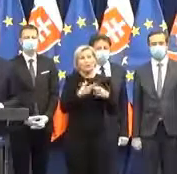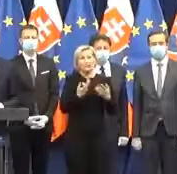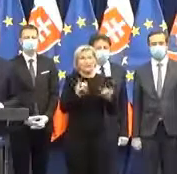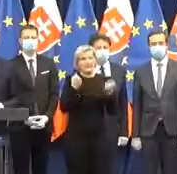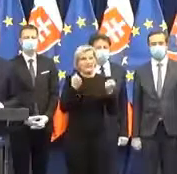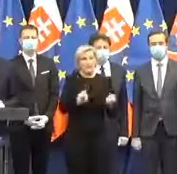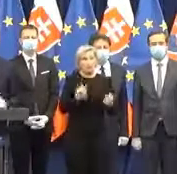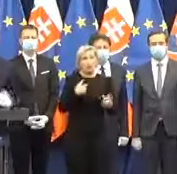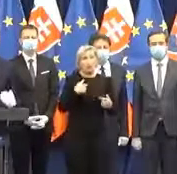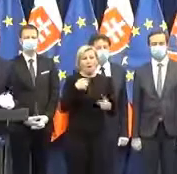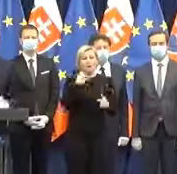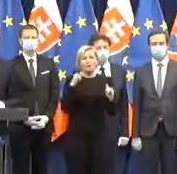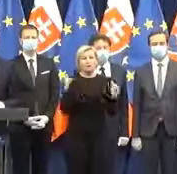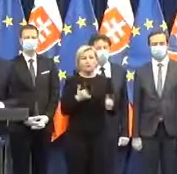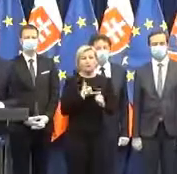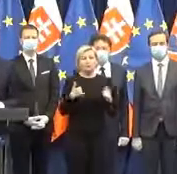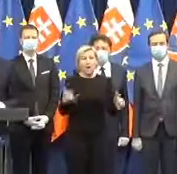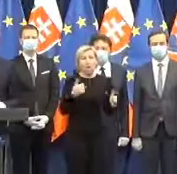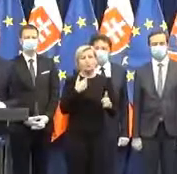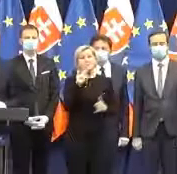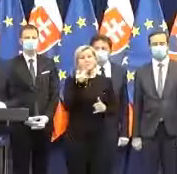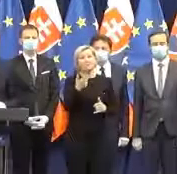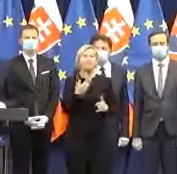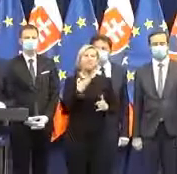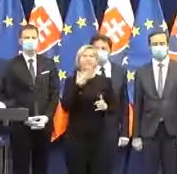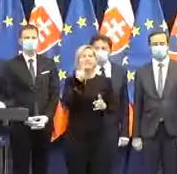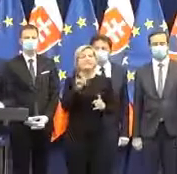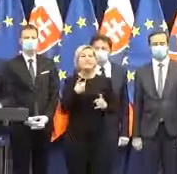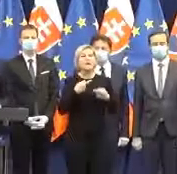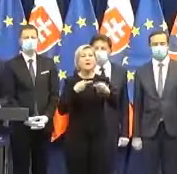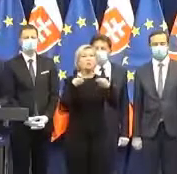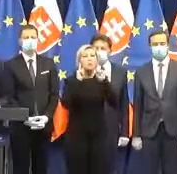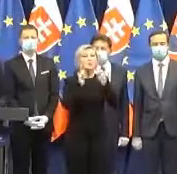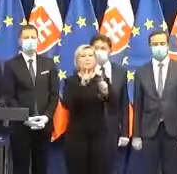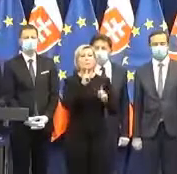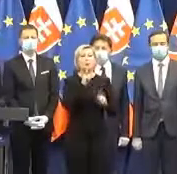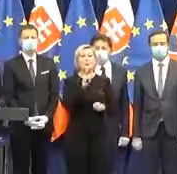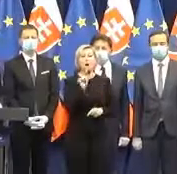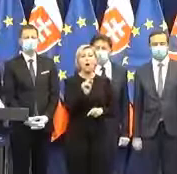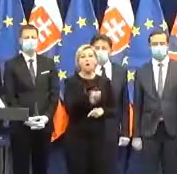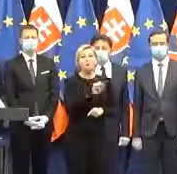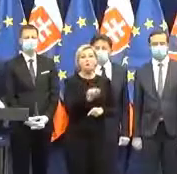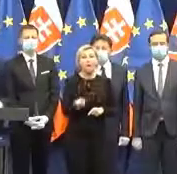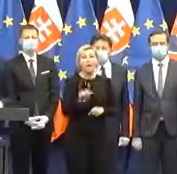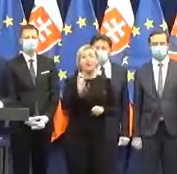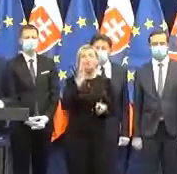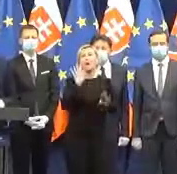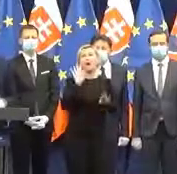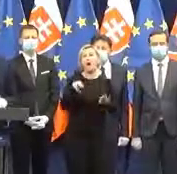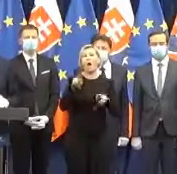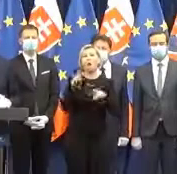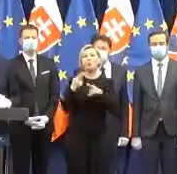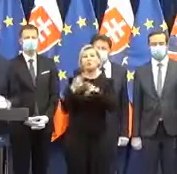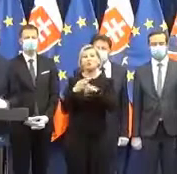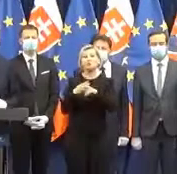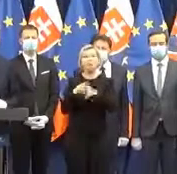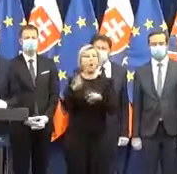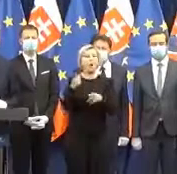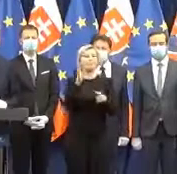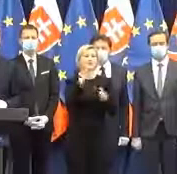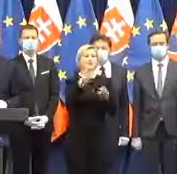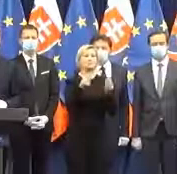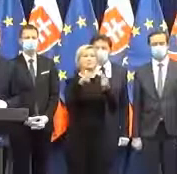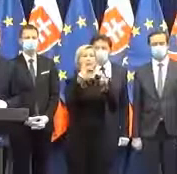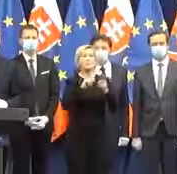ľudí, ako testujú okolité krajiny, alebo ako testovali tzv. Príklady dobrej praxe, nejaký Singapur, alebo Tajvan,